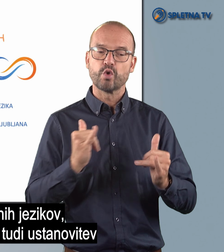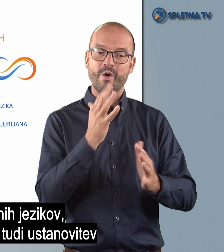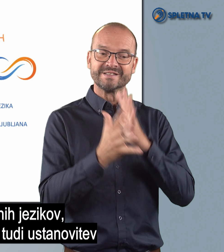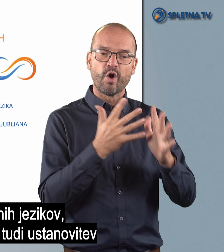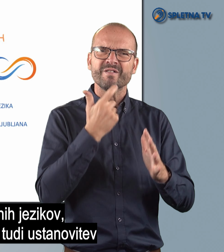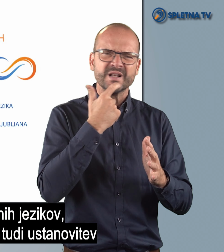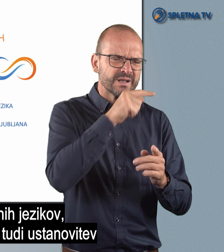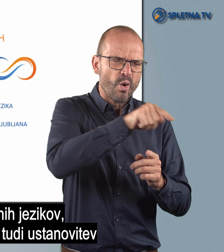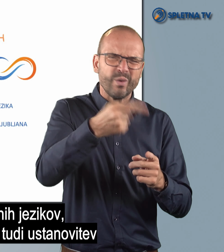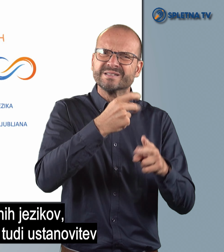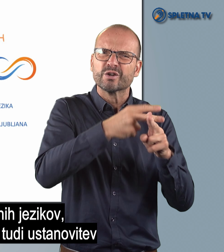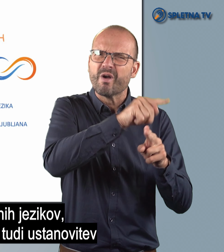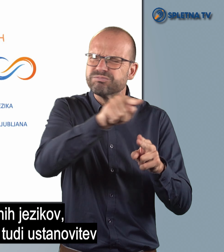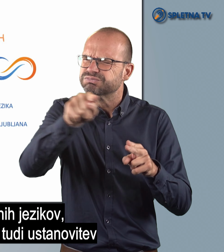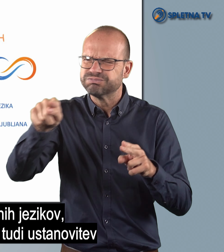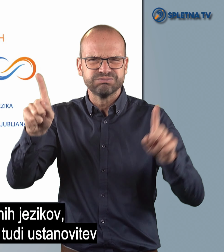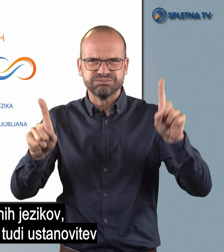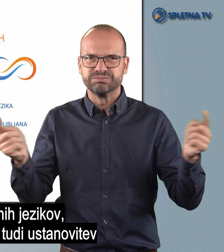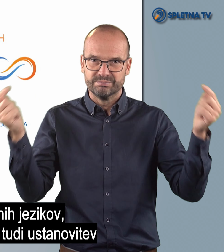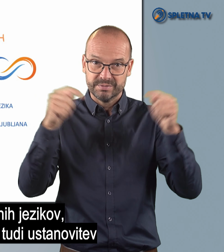mednarodne organizacije inštitutov znakovnih jezikov.